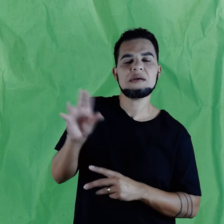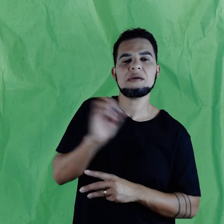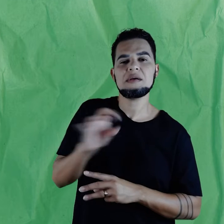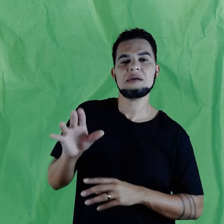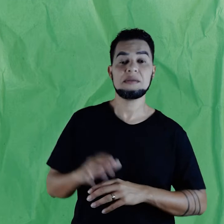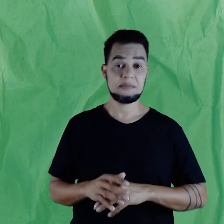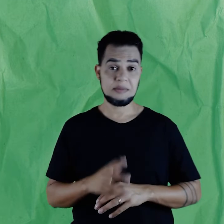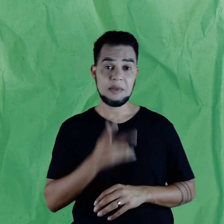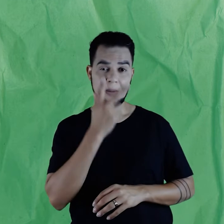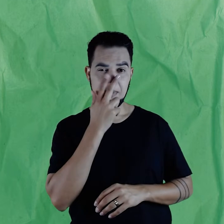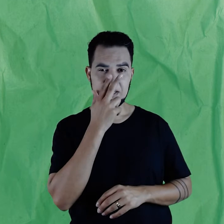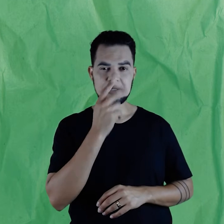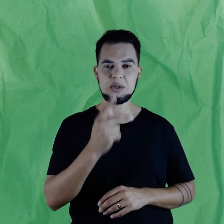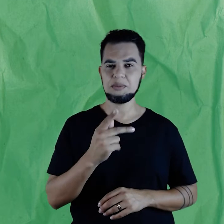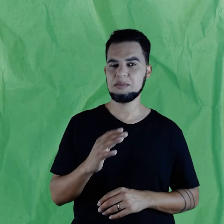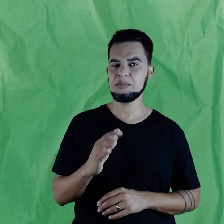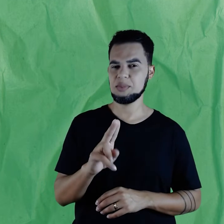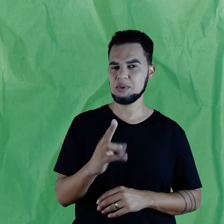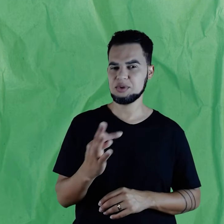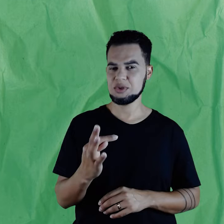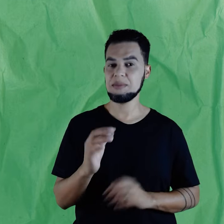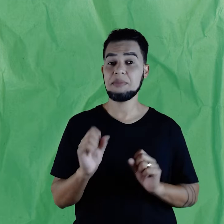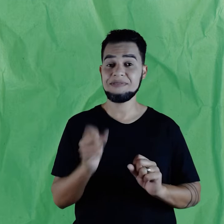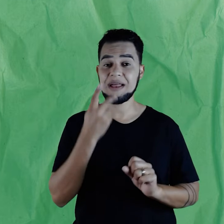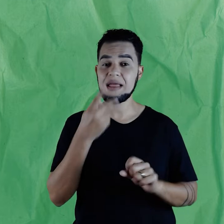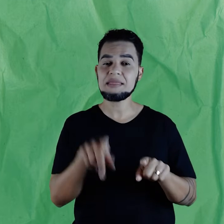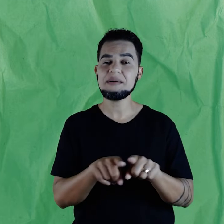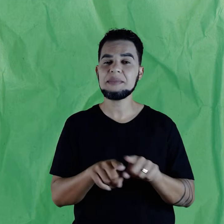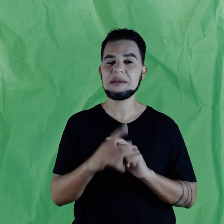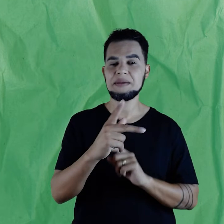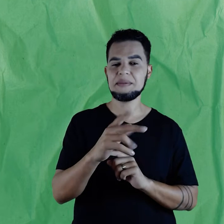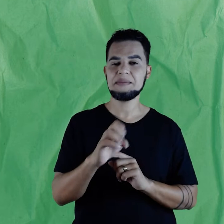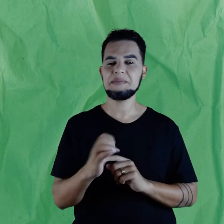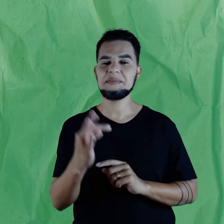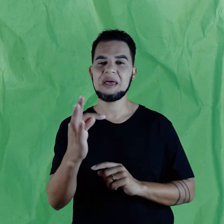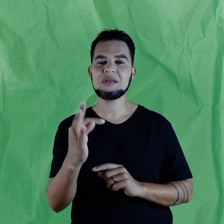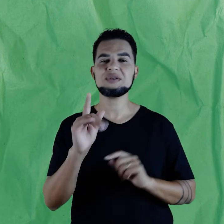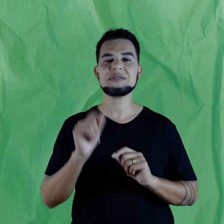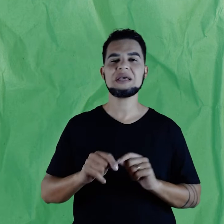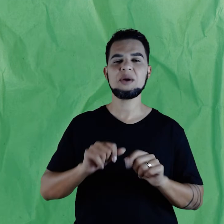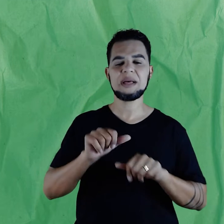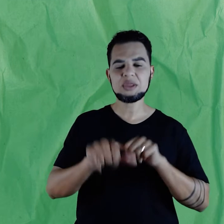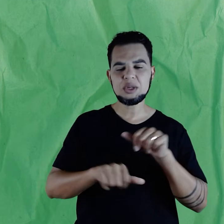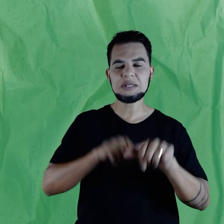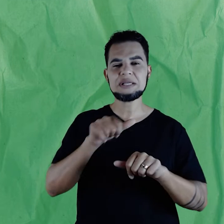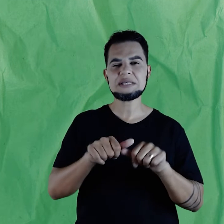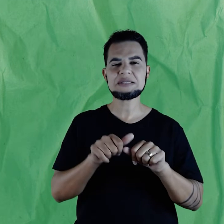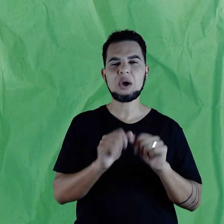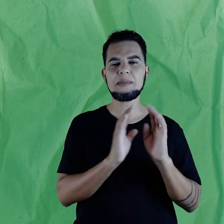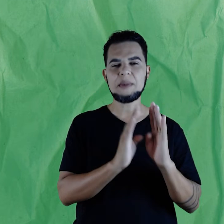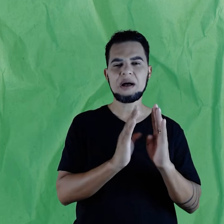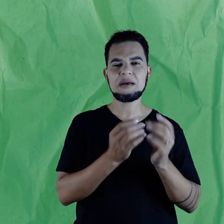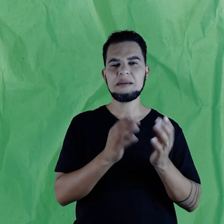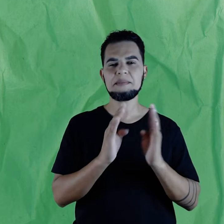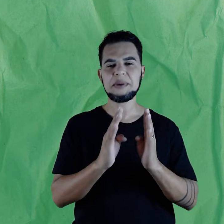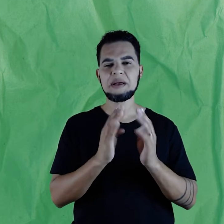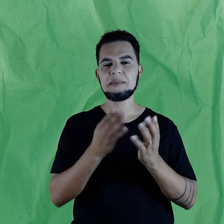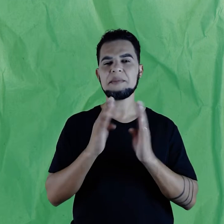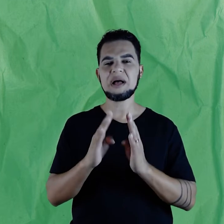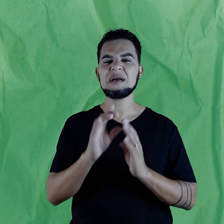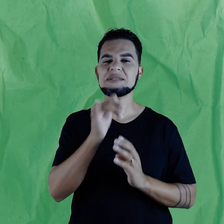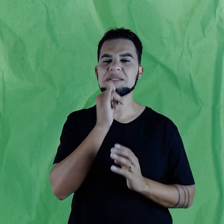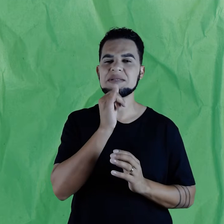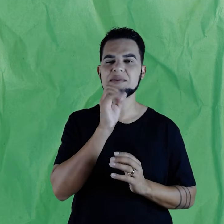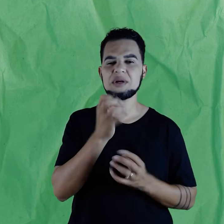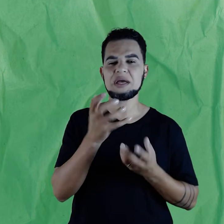Parecido com o PUT, a gente pode falar também do método PATCH, que permite uma atualização parcial. Então, eu quero atualizar somente o sobrenome de